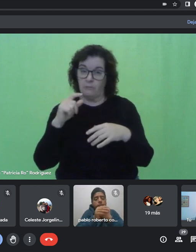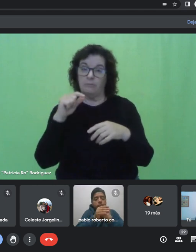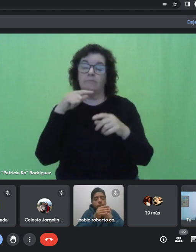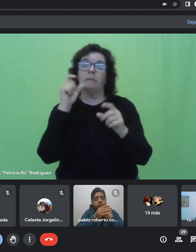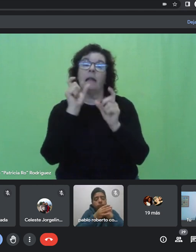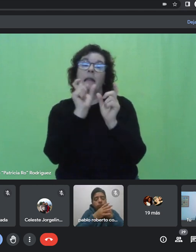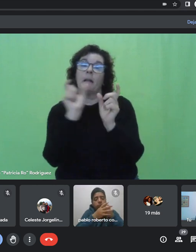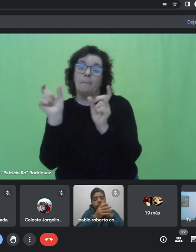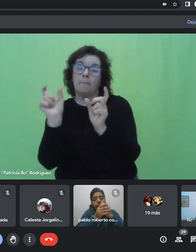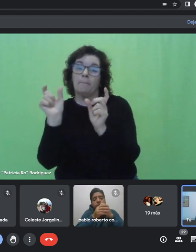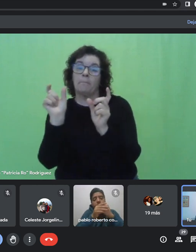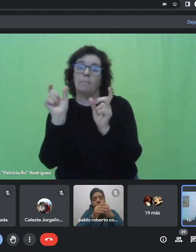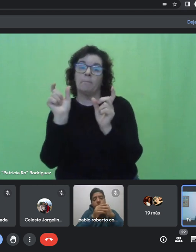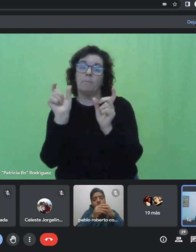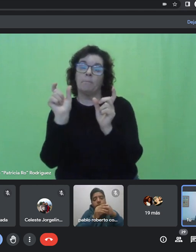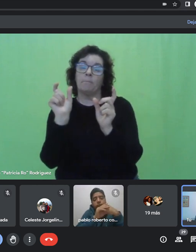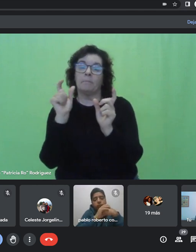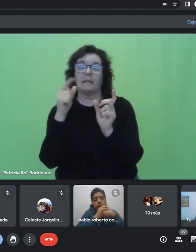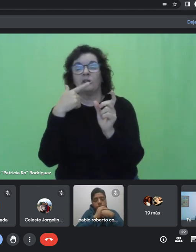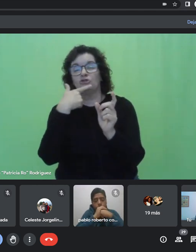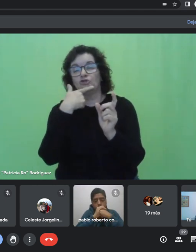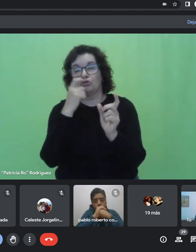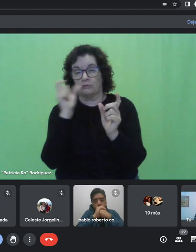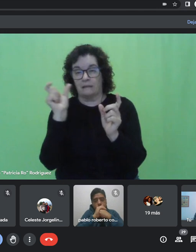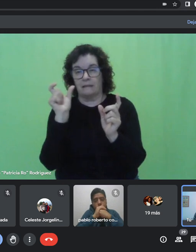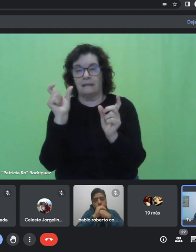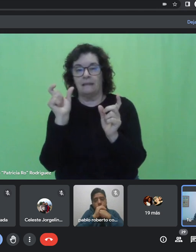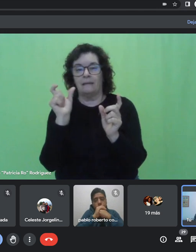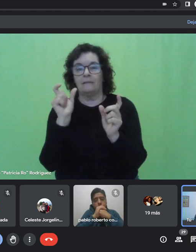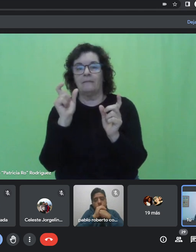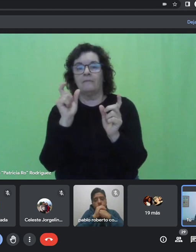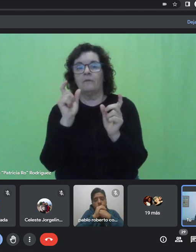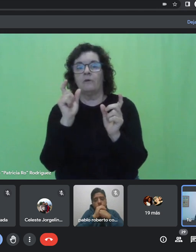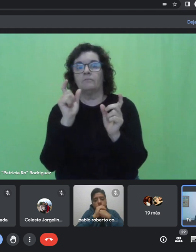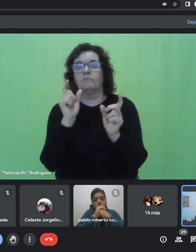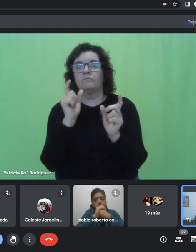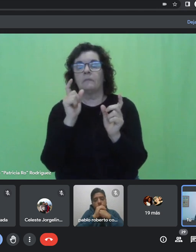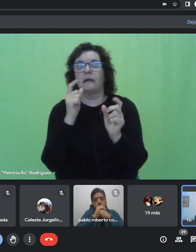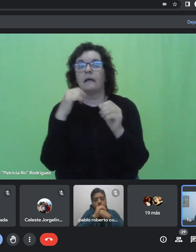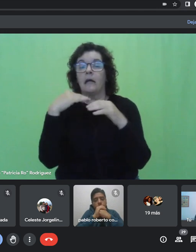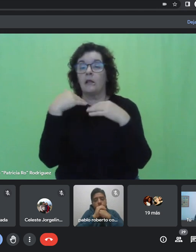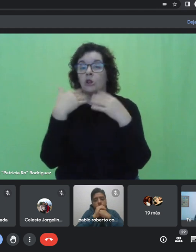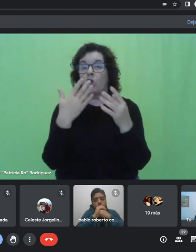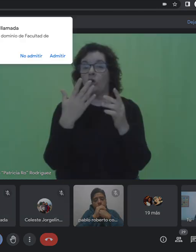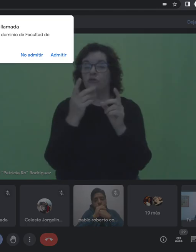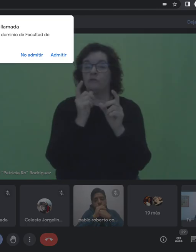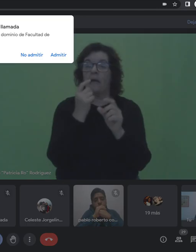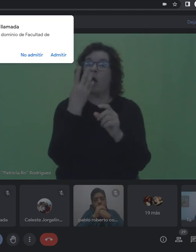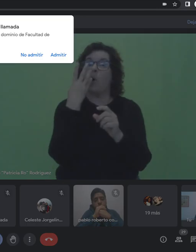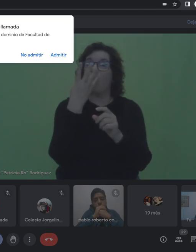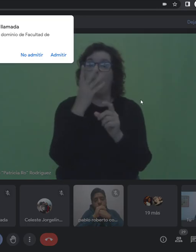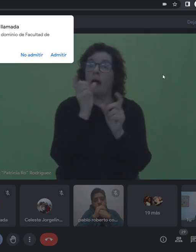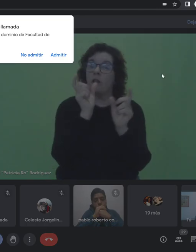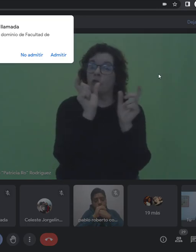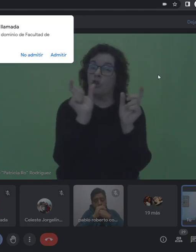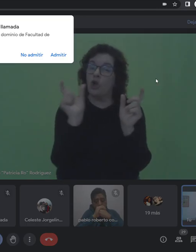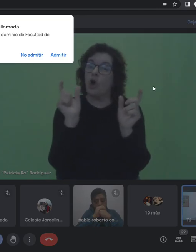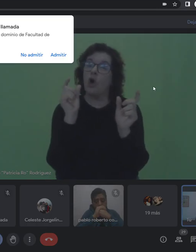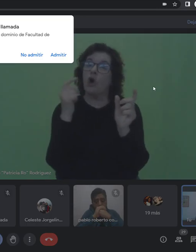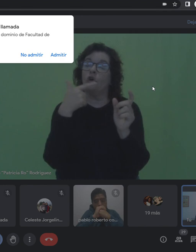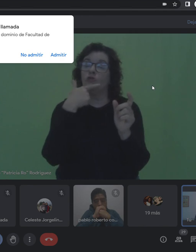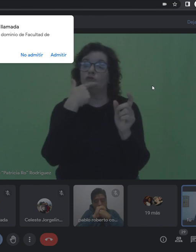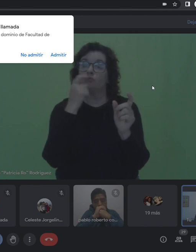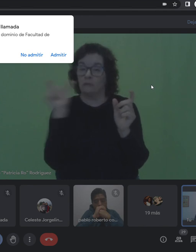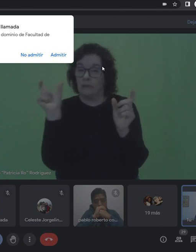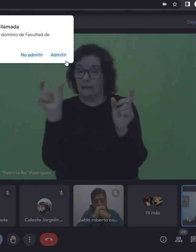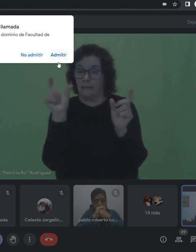Gender es un gender. Gender, claro. Ay. Quiere decir género, ¿sí? Ah, ya lo noto. Bien. ¿Qué